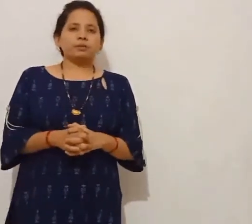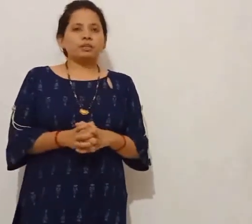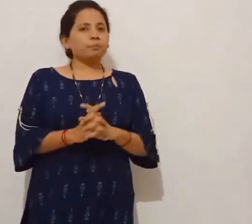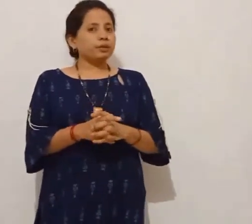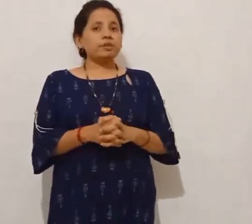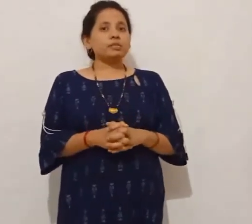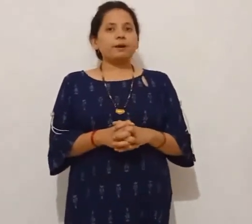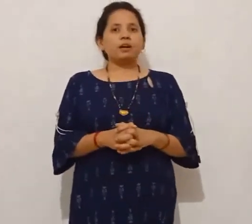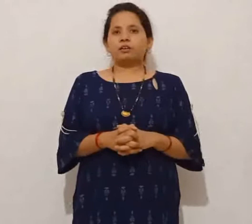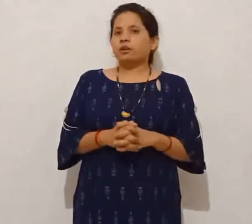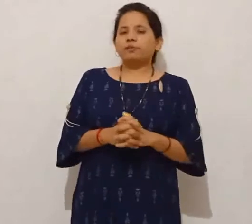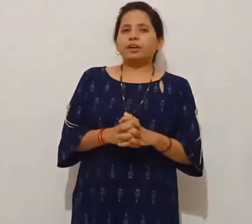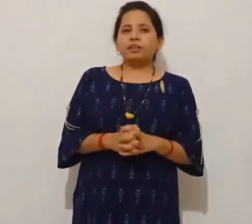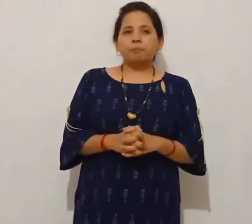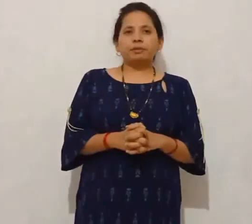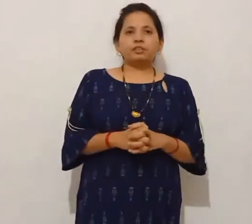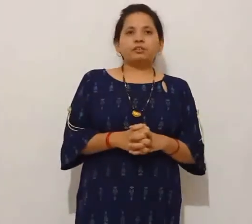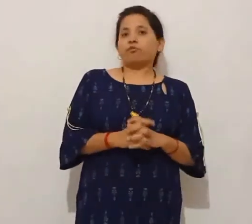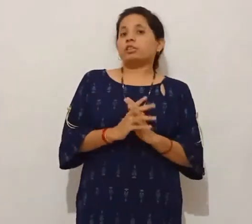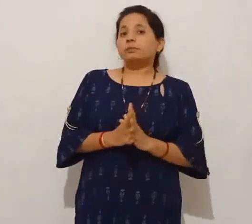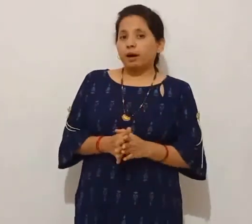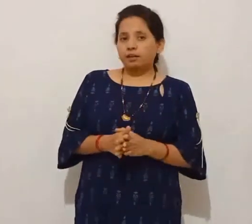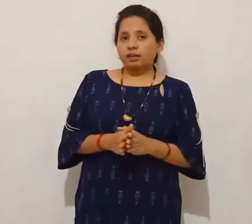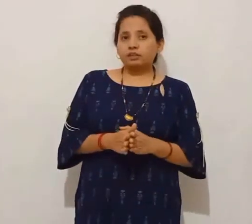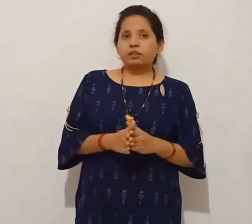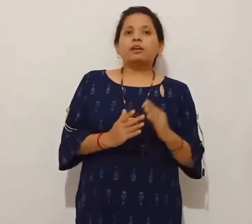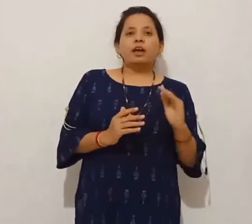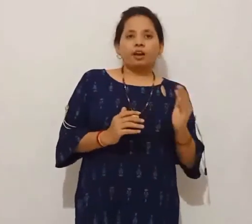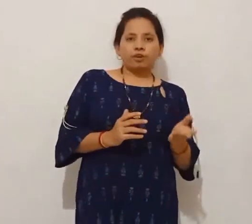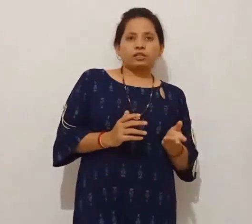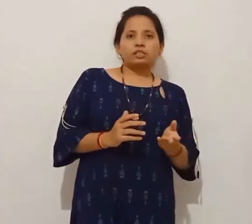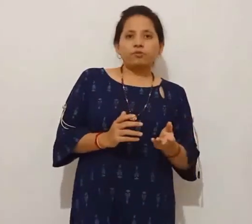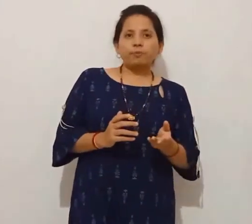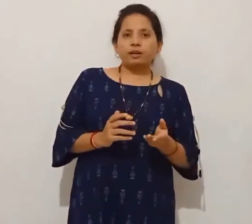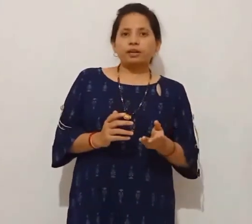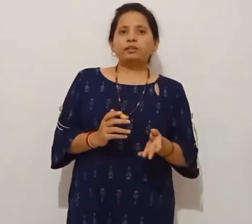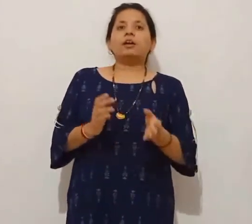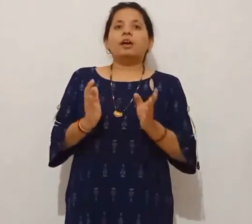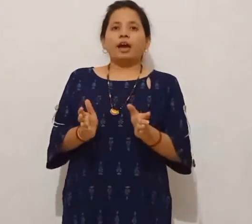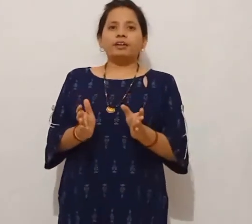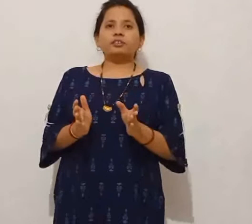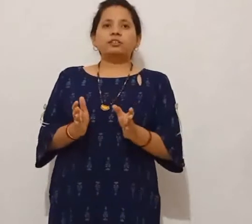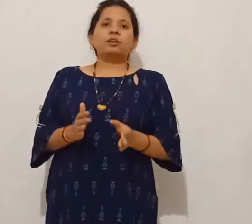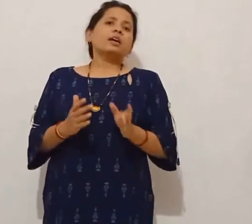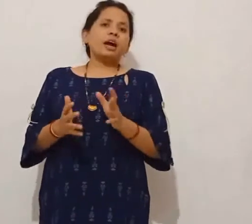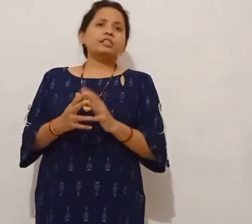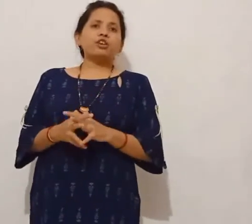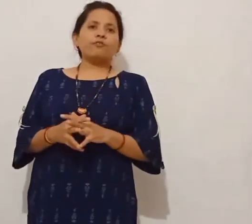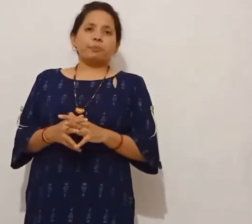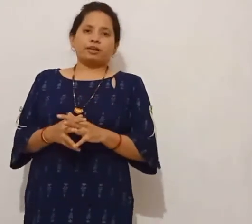इन प्रीवियस पार्ट वी हैड कंप्लीटेड व्हाट इज मार्केट, एडवांटेज ऑफ मार्केट एंड काइंड्स ऑफ